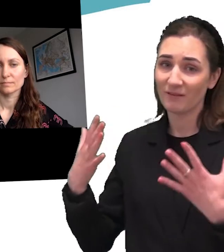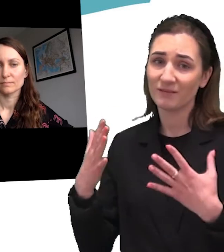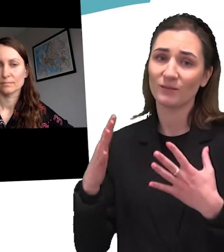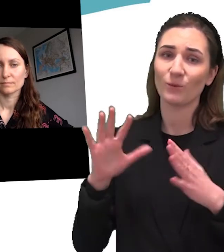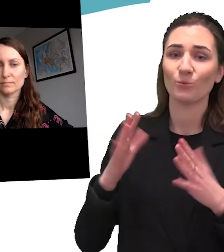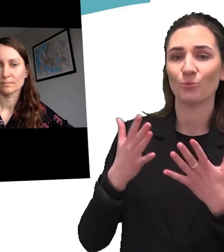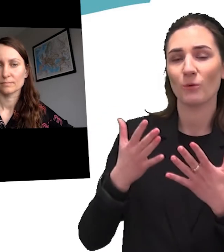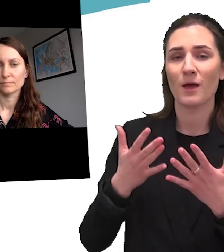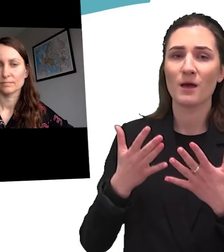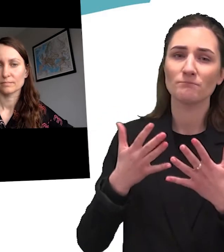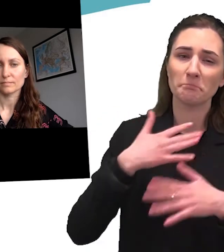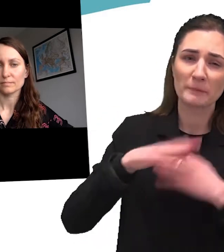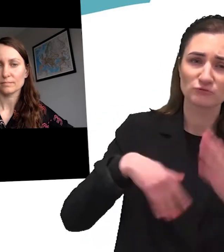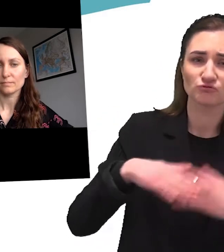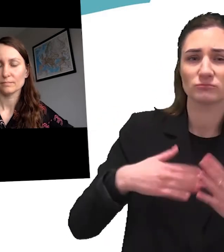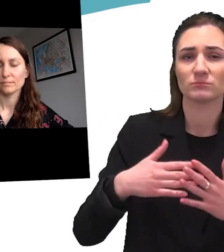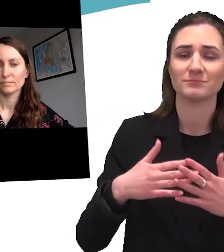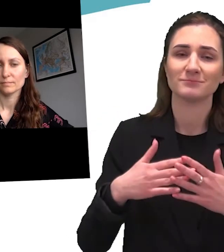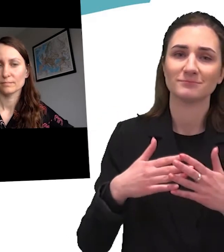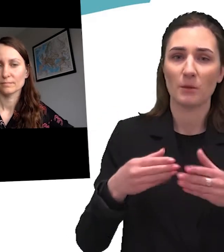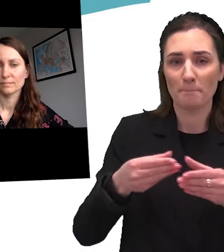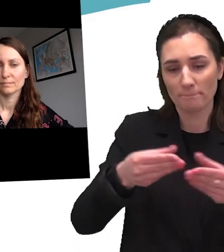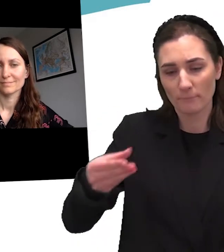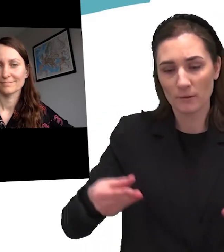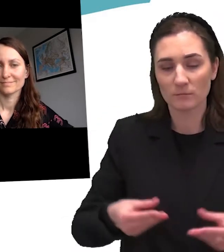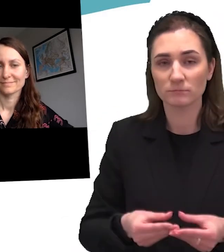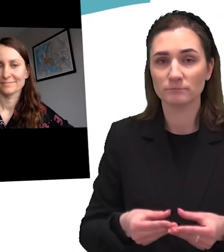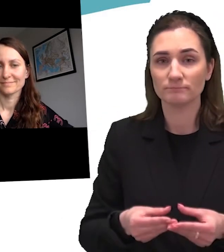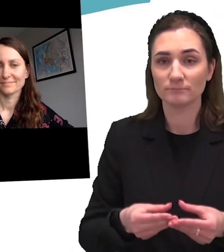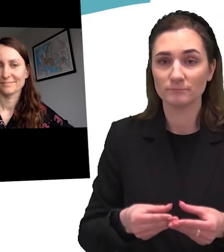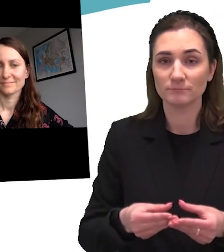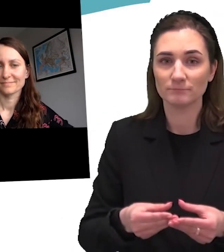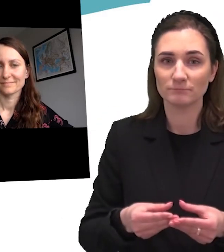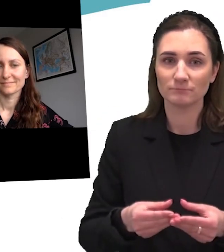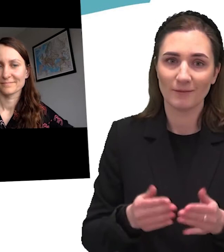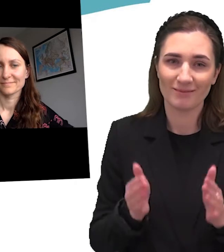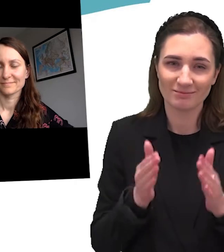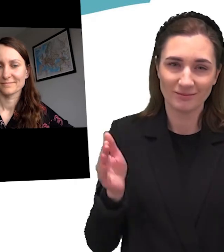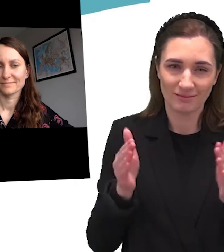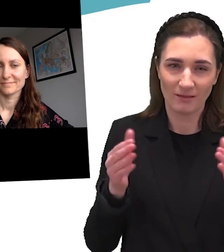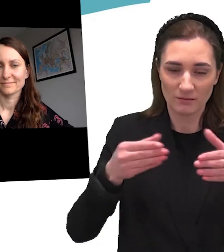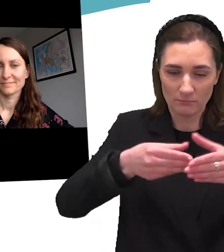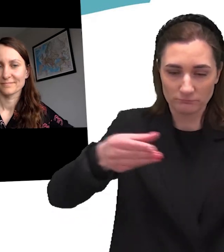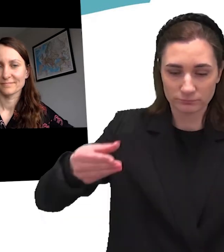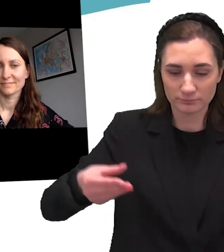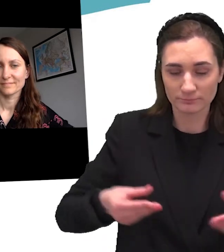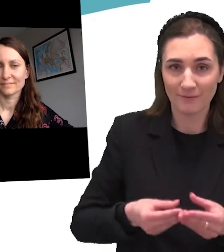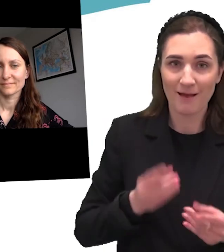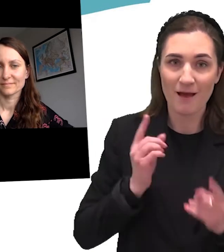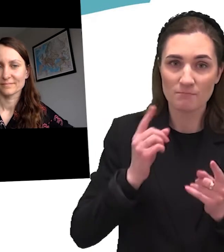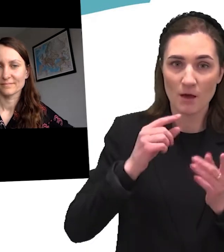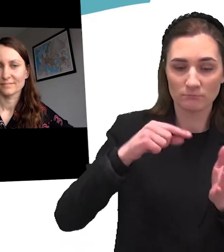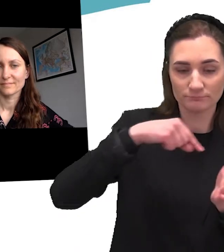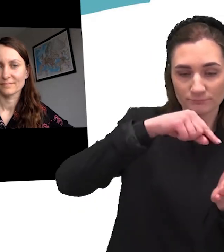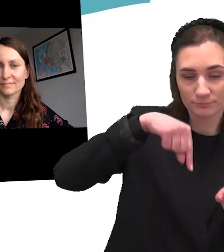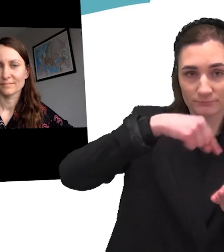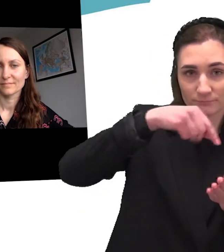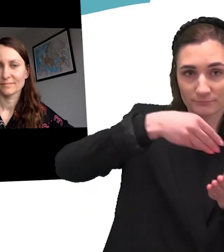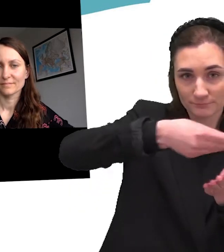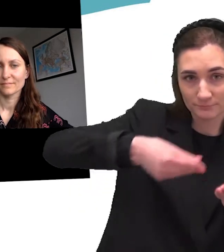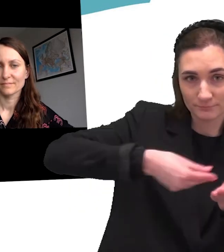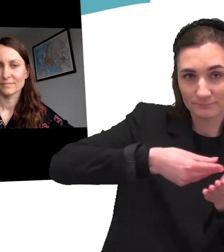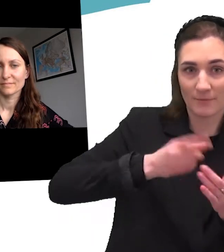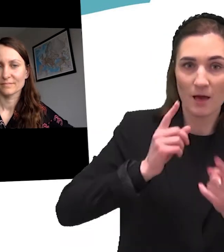per kučias, tarkim, jeigu kokia ten mišrainė ar ten koks patiekalas, tai paimdavau didesnę lėkštę